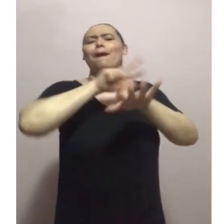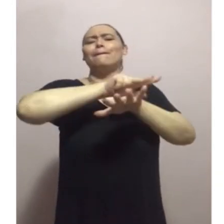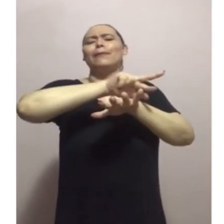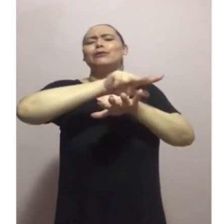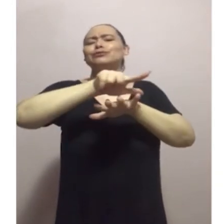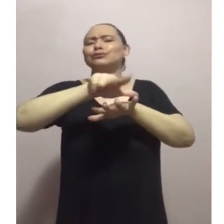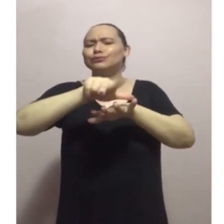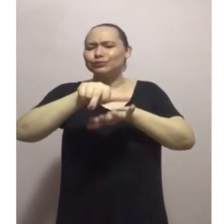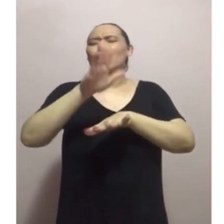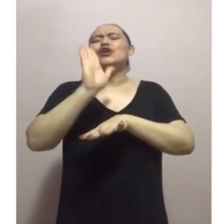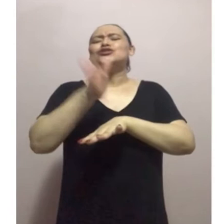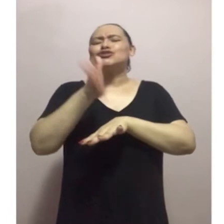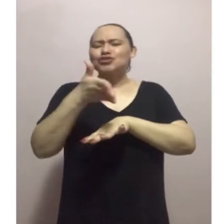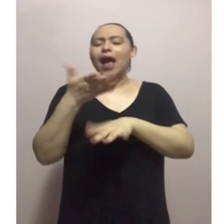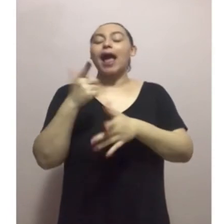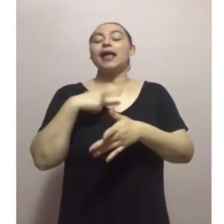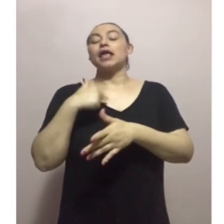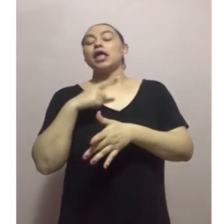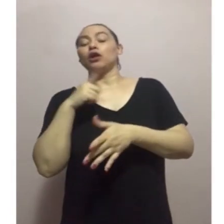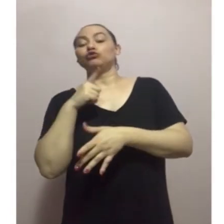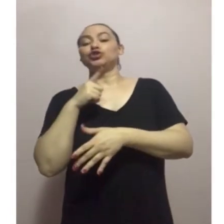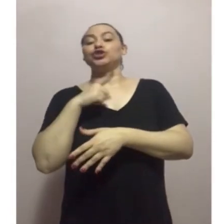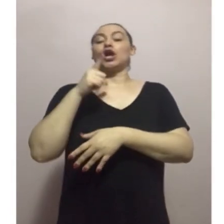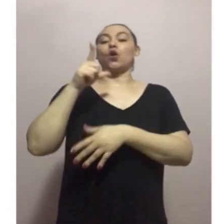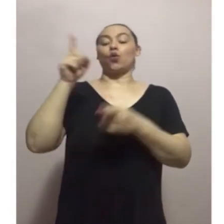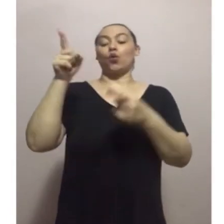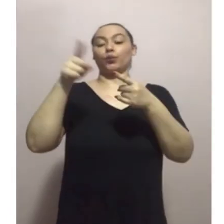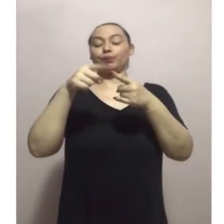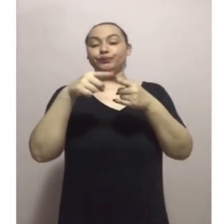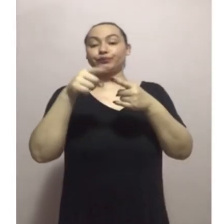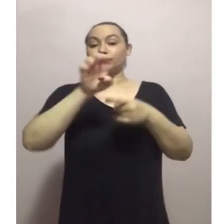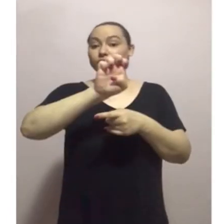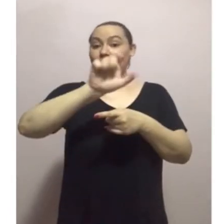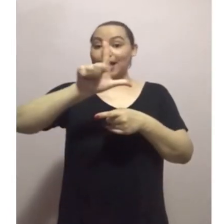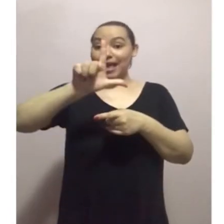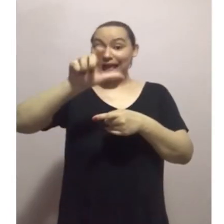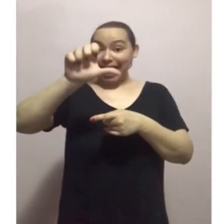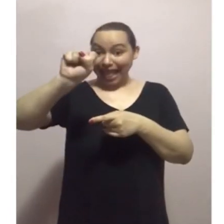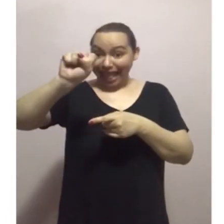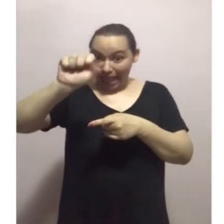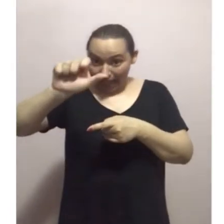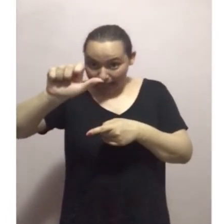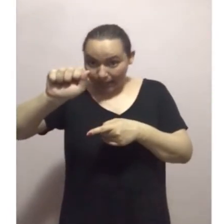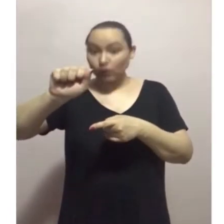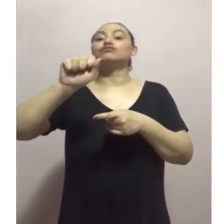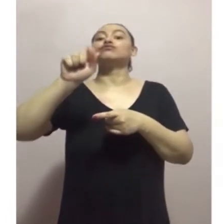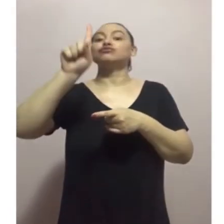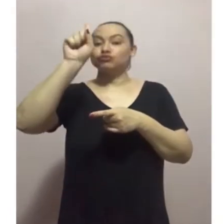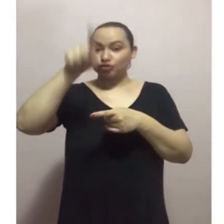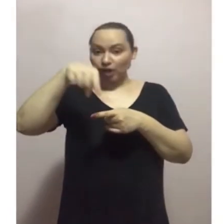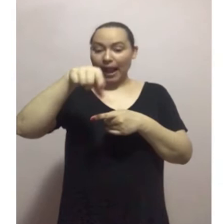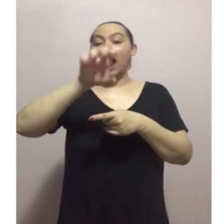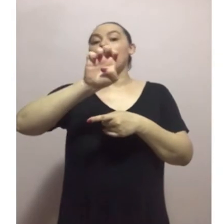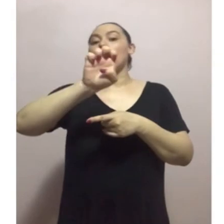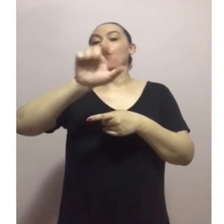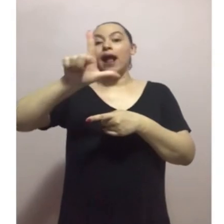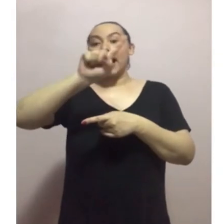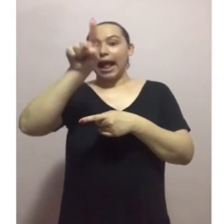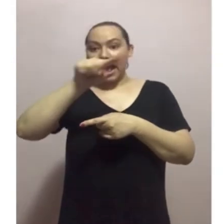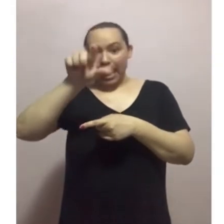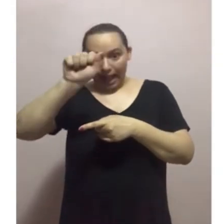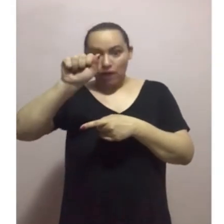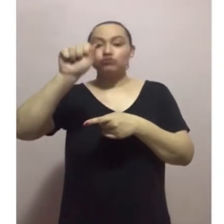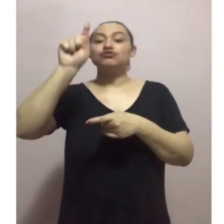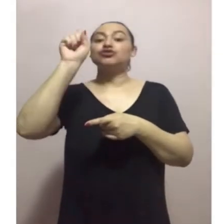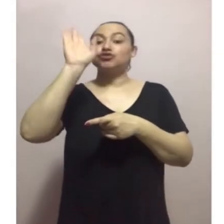andamento. Eu tinha o Elza, que ainda não tinha terminado sua carreira, quer dizer, não terminou ainda.